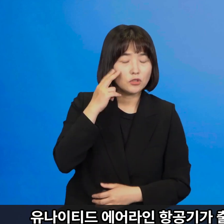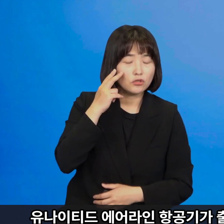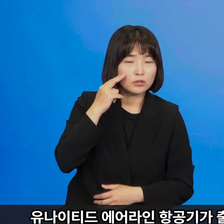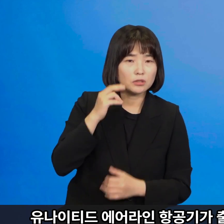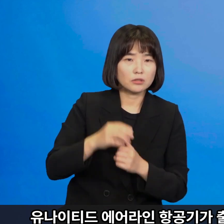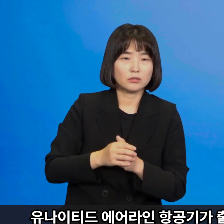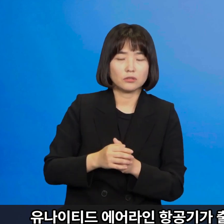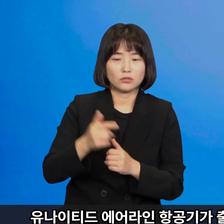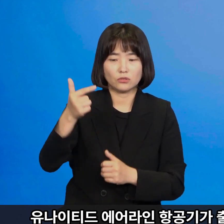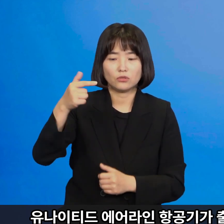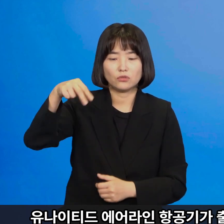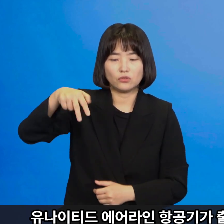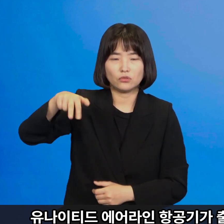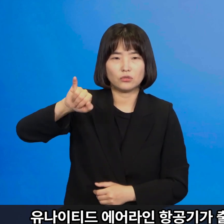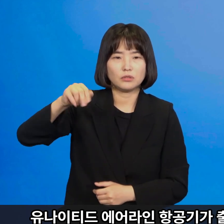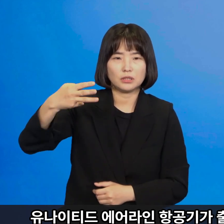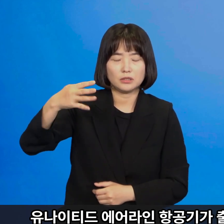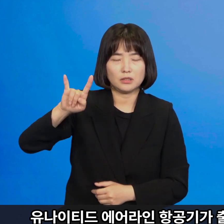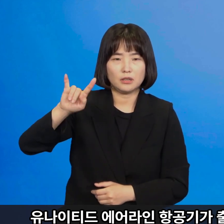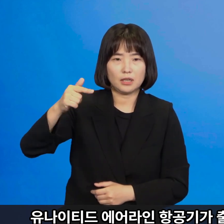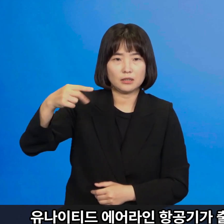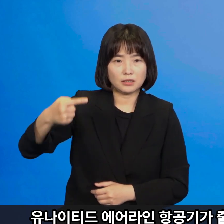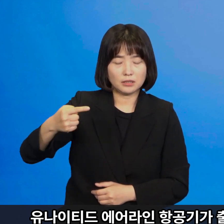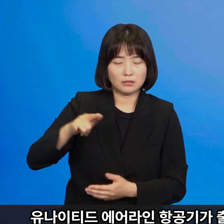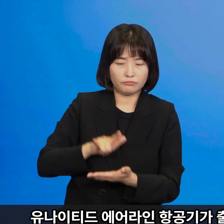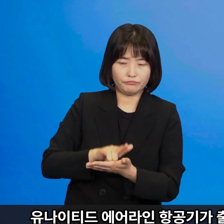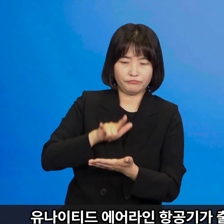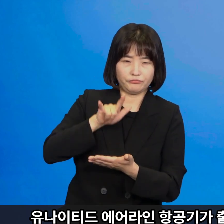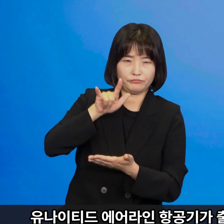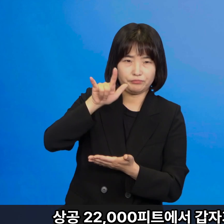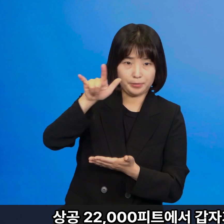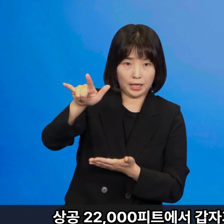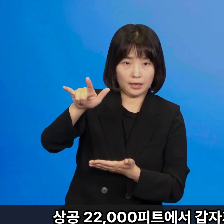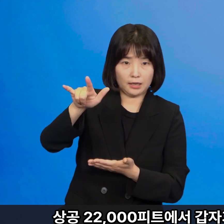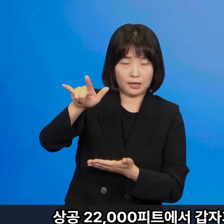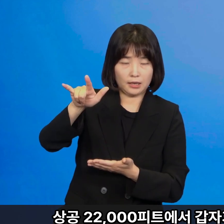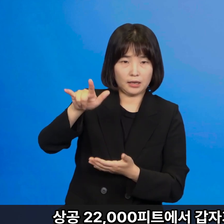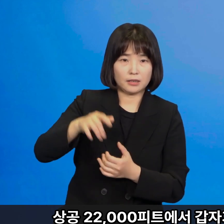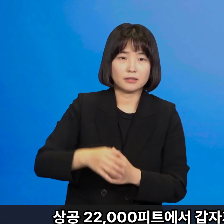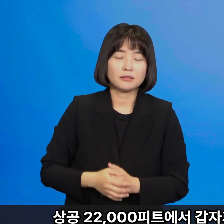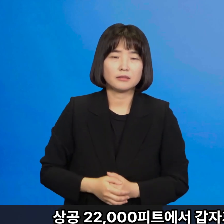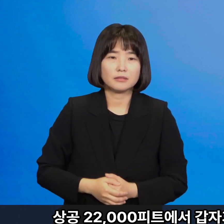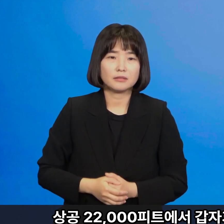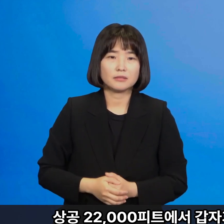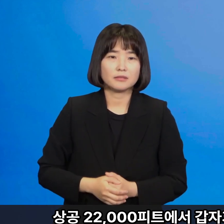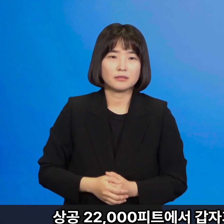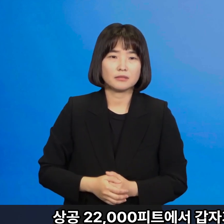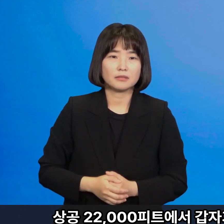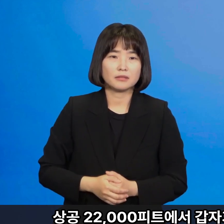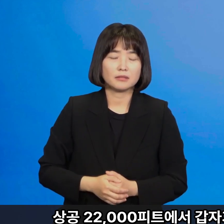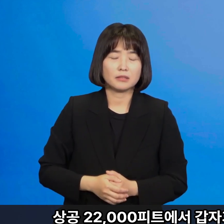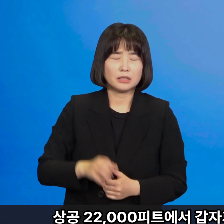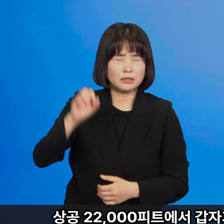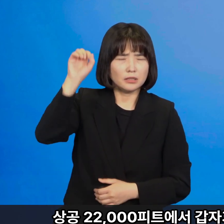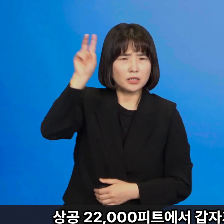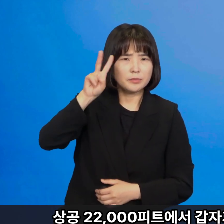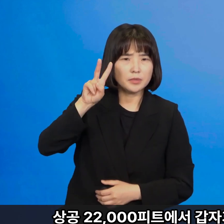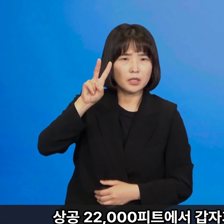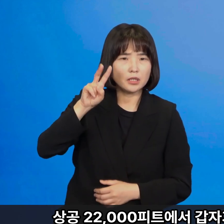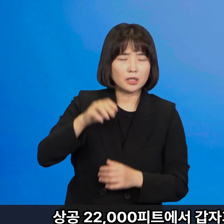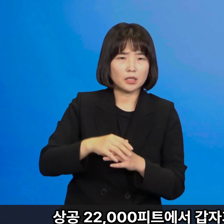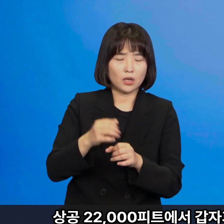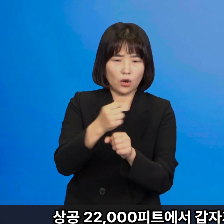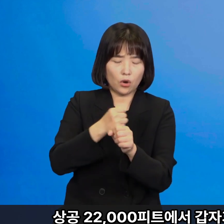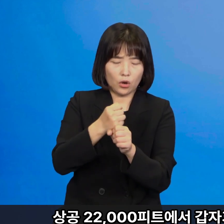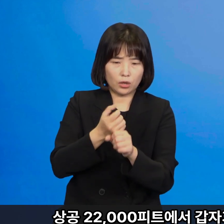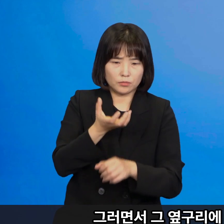항공기가 이제 출발을 했습니다. 보잉 747이었는데 상공 22,000피트에서 갑자기 화물칸